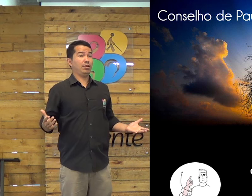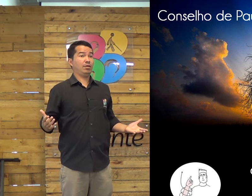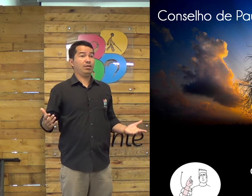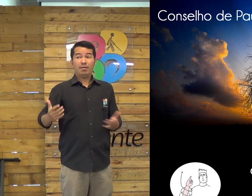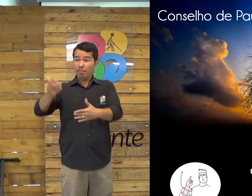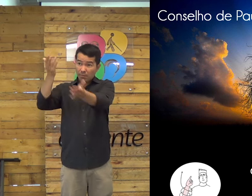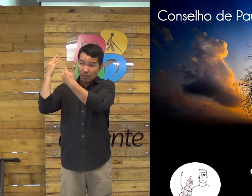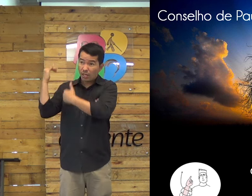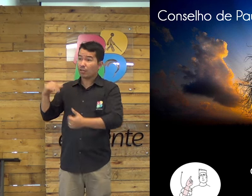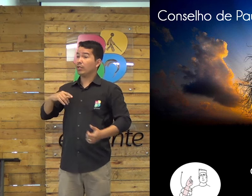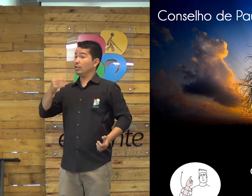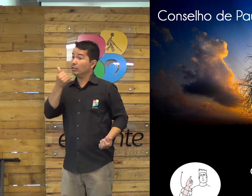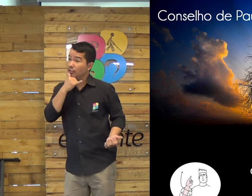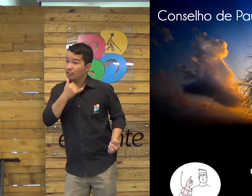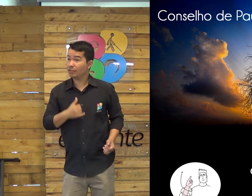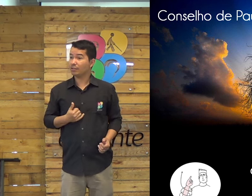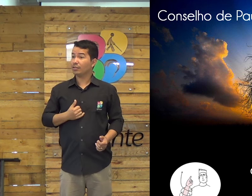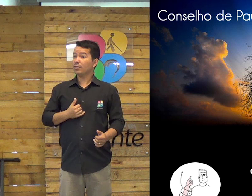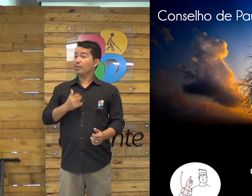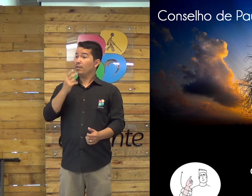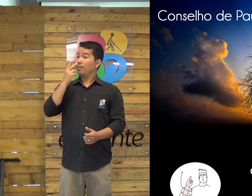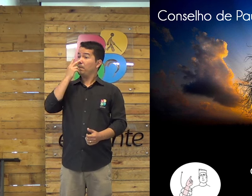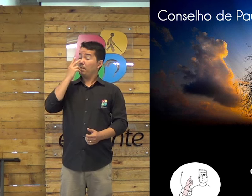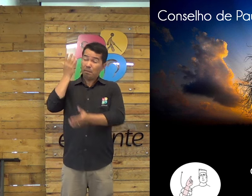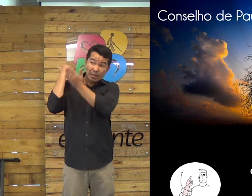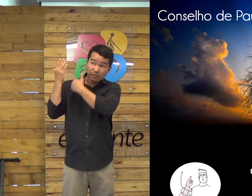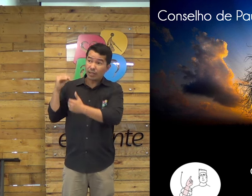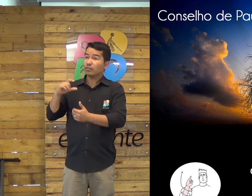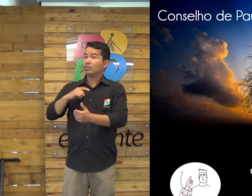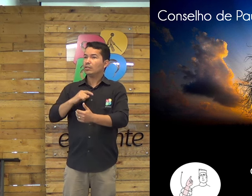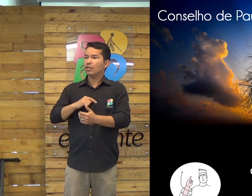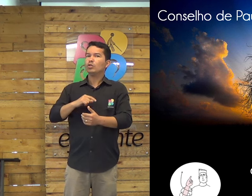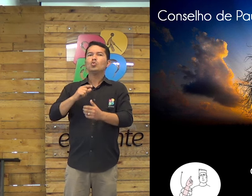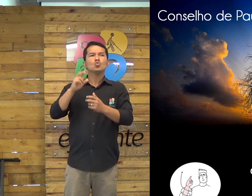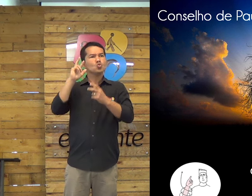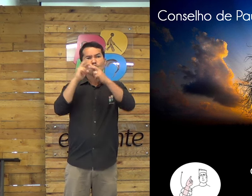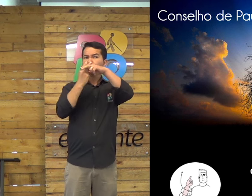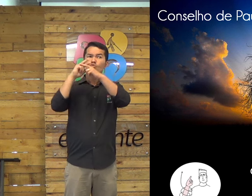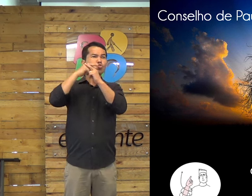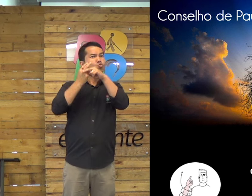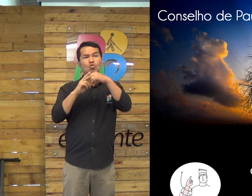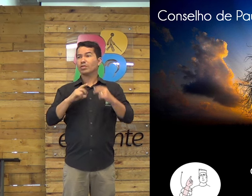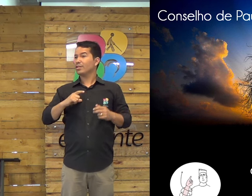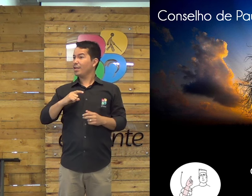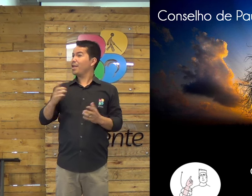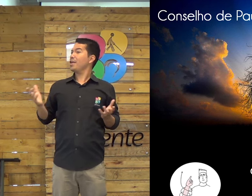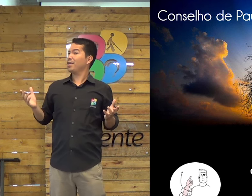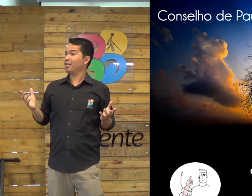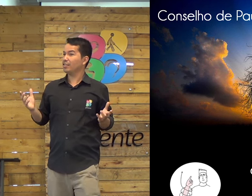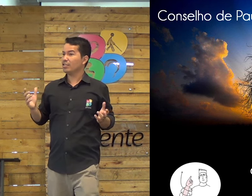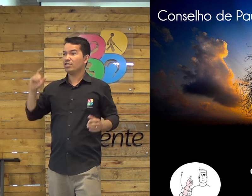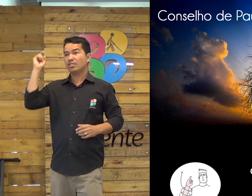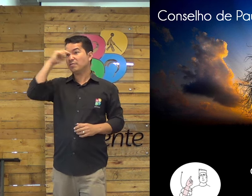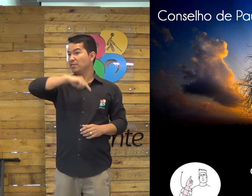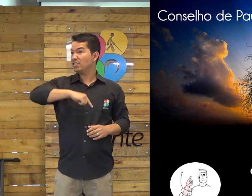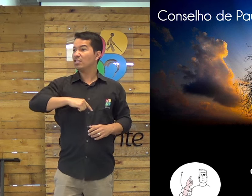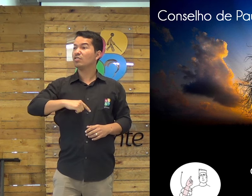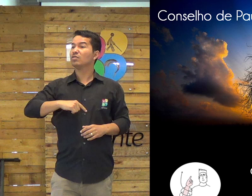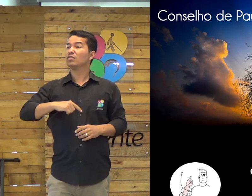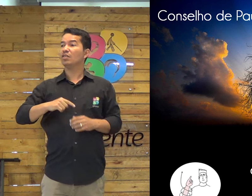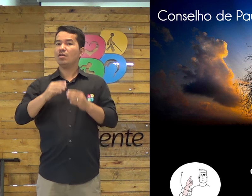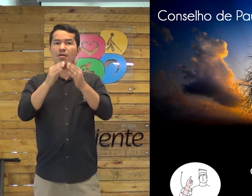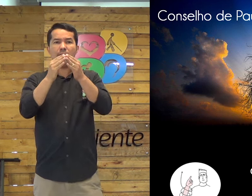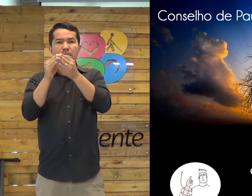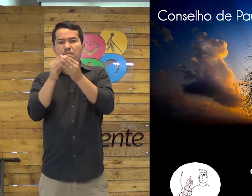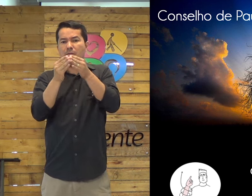dizer? Não quer dizer que não tinha problema, porque problemas existem desde sempre. Brigas existem,